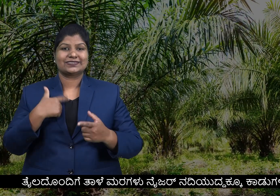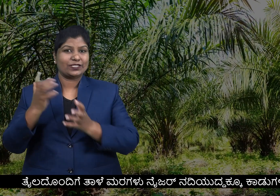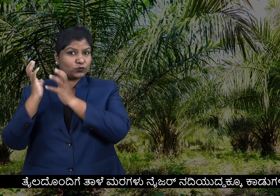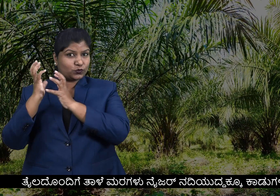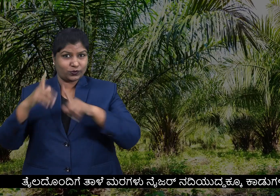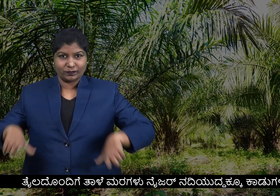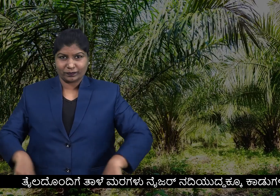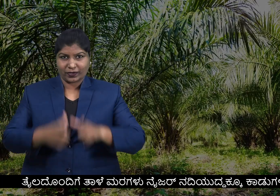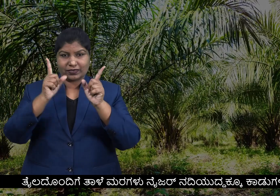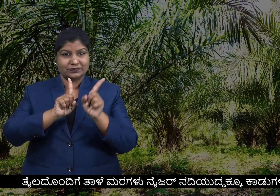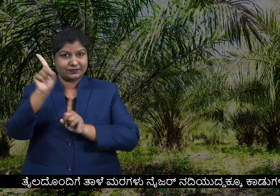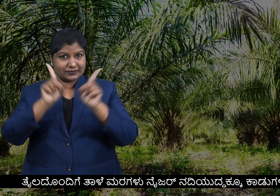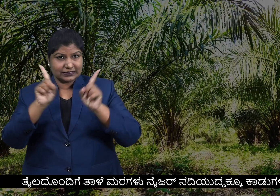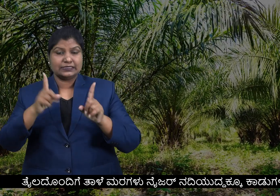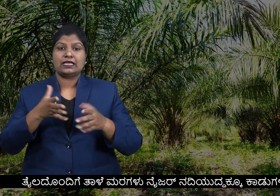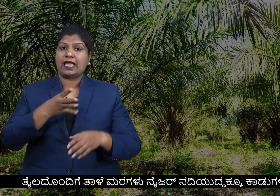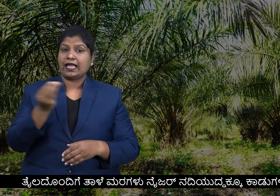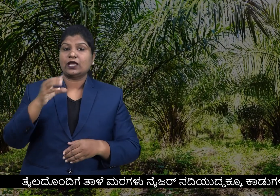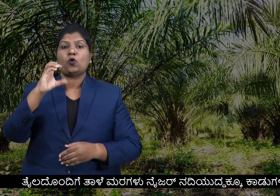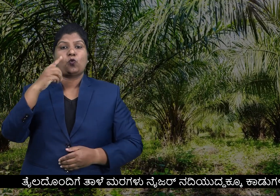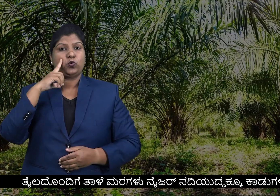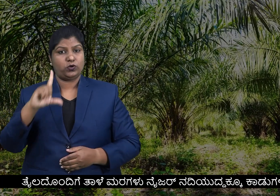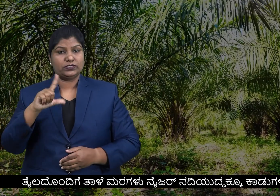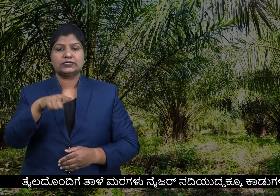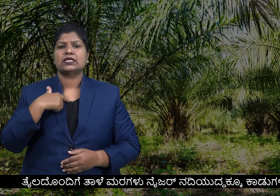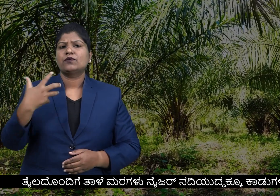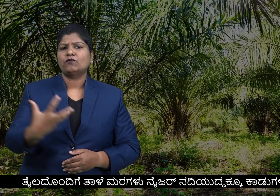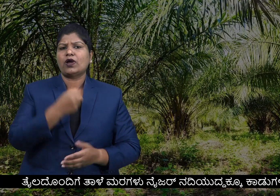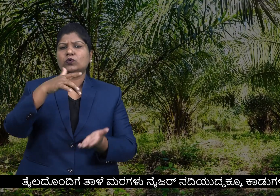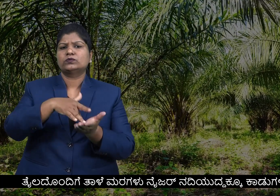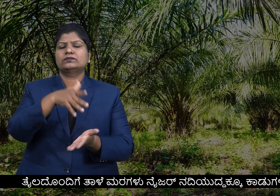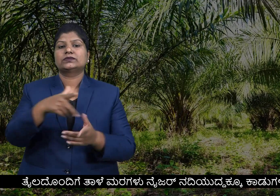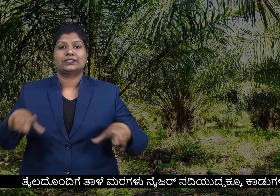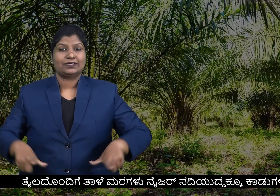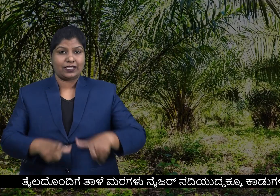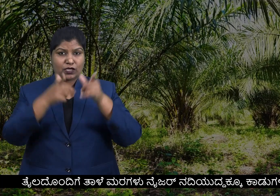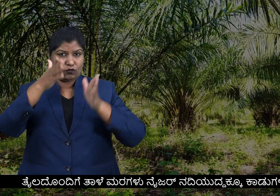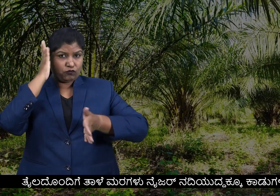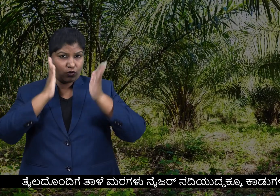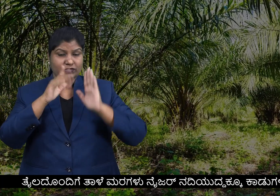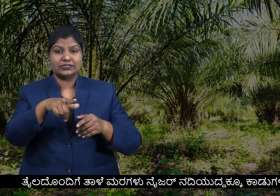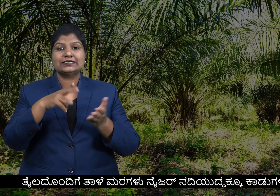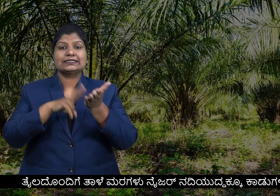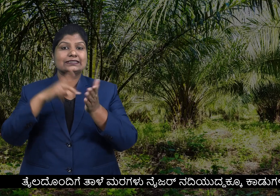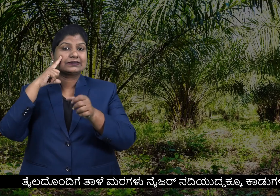ತೈಲದೊಂದಿಗೆ ತಾಳೆ ಮರಗಳು ನೈಜರ್ ನದಿಯುದ್ದಕ್ಕೂ ಕಾಡುಗಳಲ್ಲಿ ಕಂಡುಬರುತ್ತವೆ.